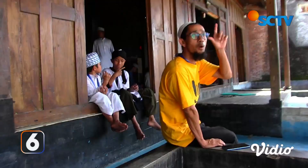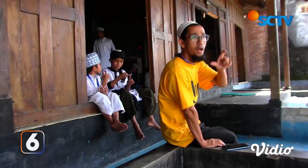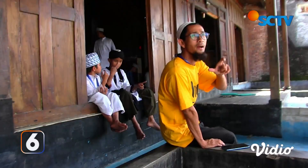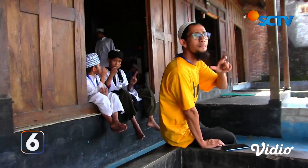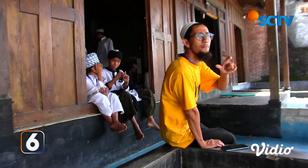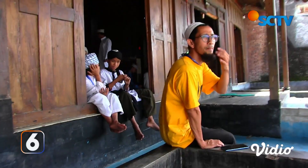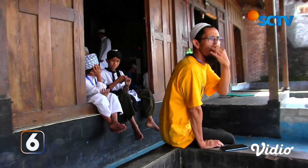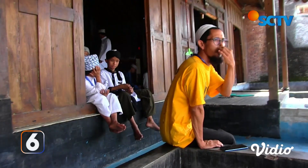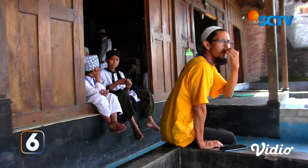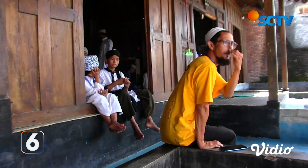Saya nama Al